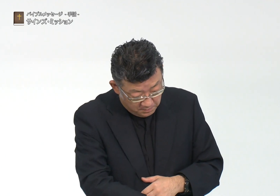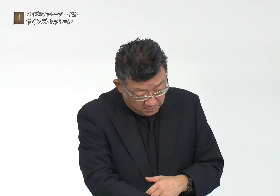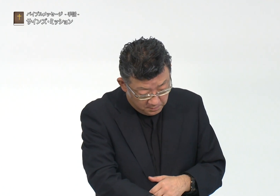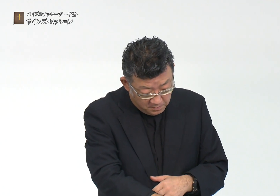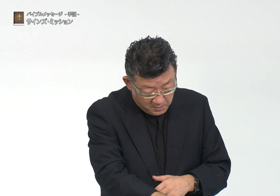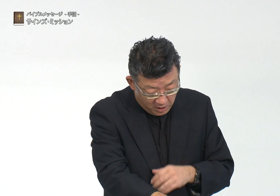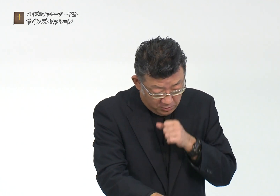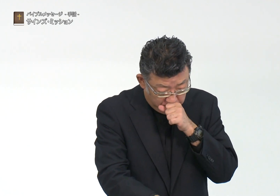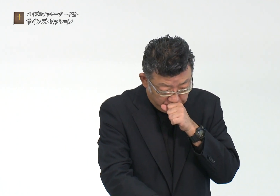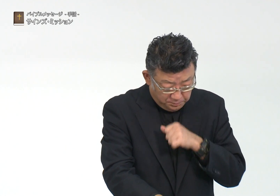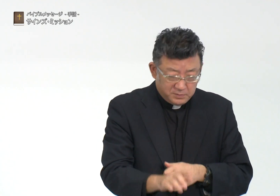です